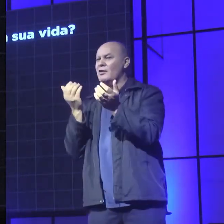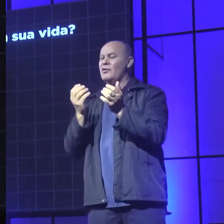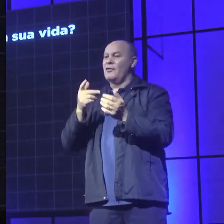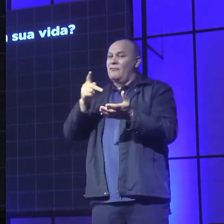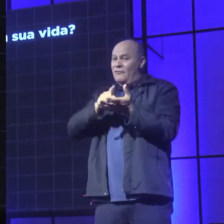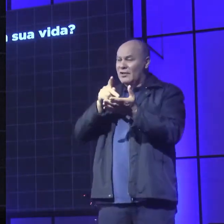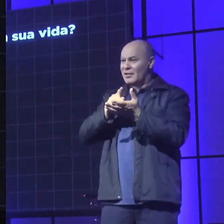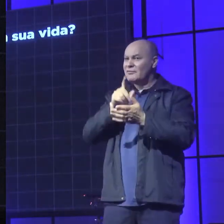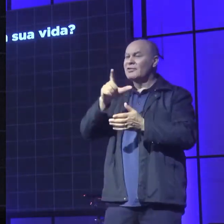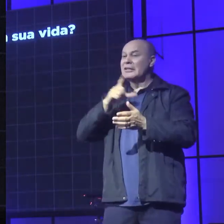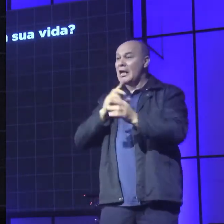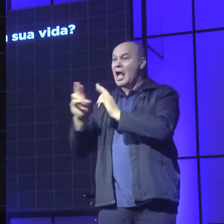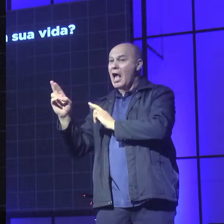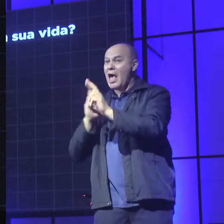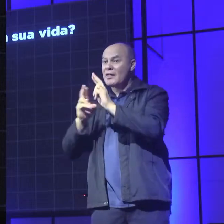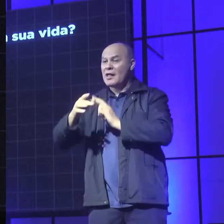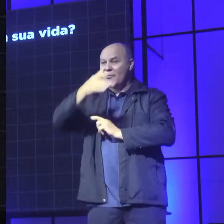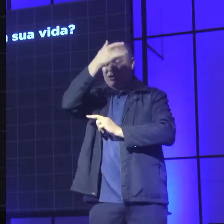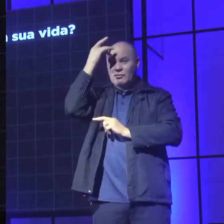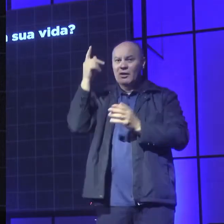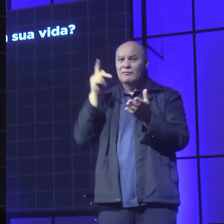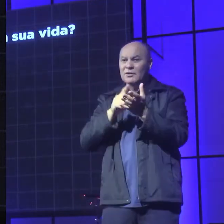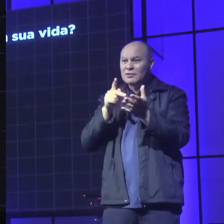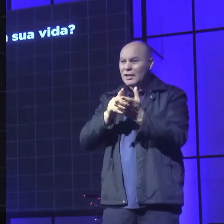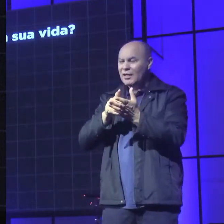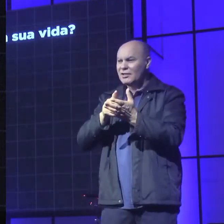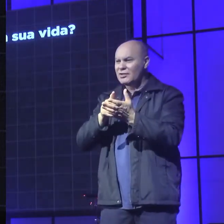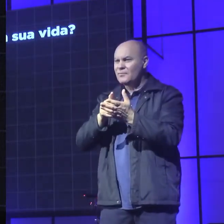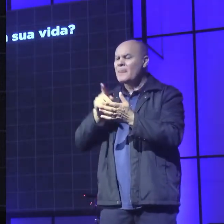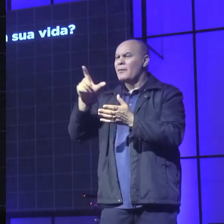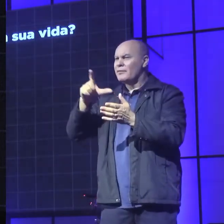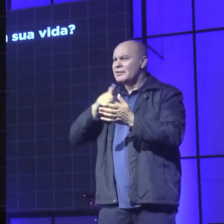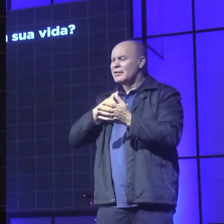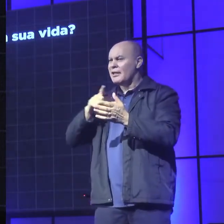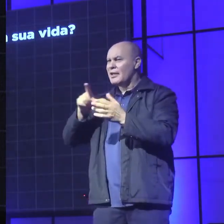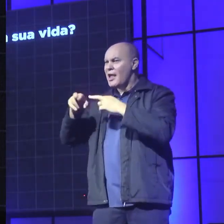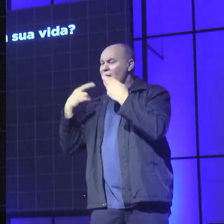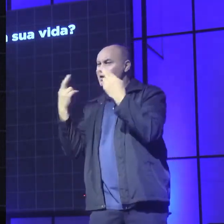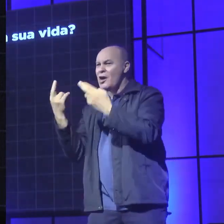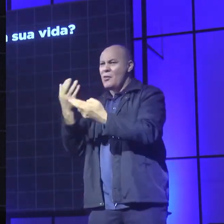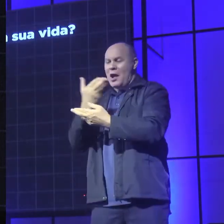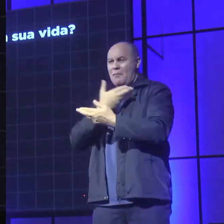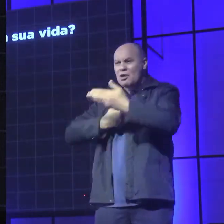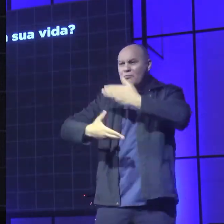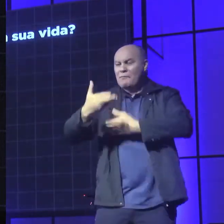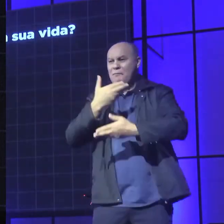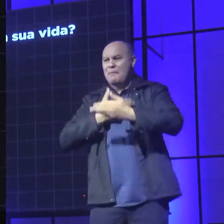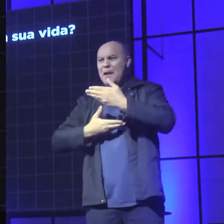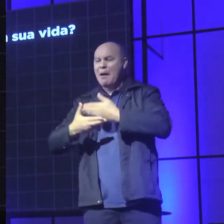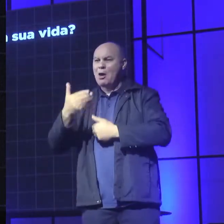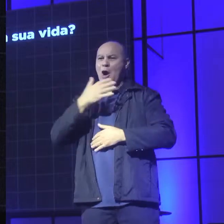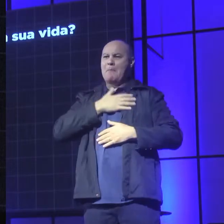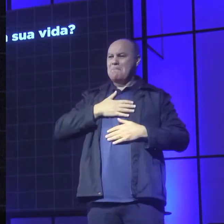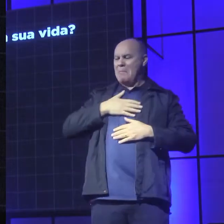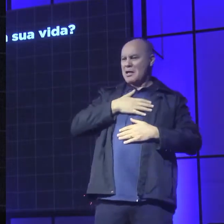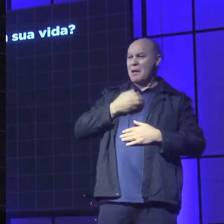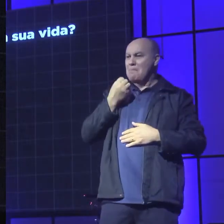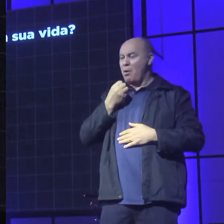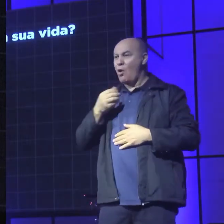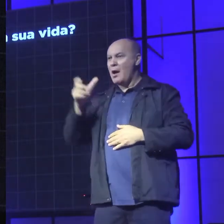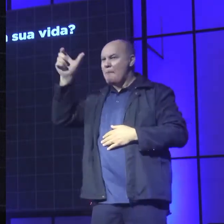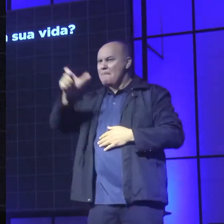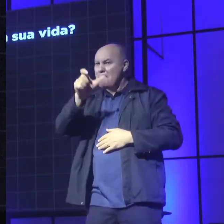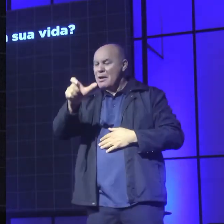se relaciona, tem prazer de estar, são as pessoas certas? Será que essas pessoas não são aquelas